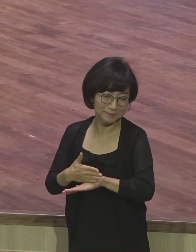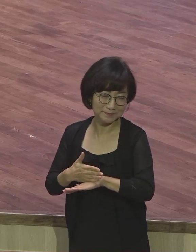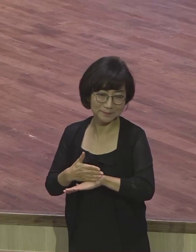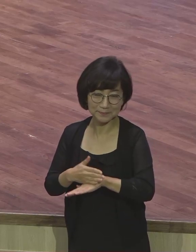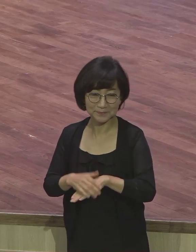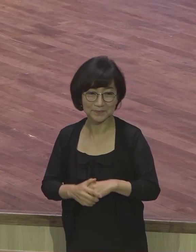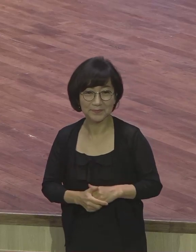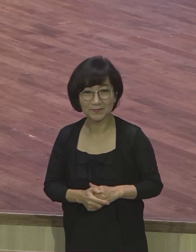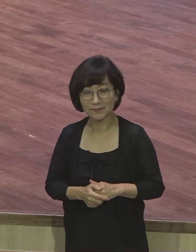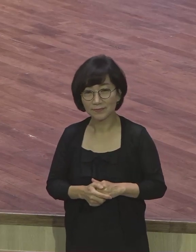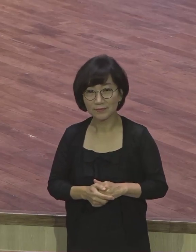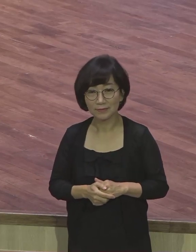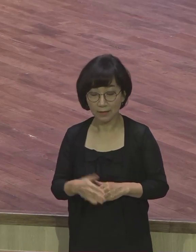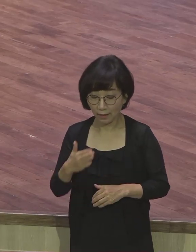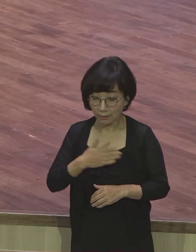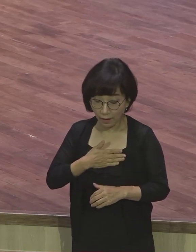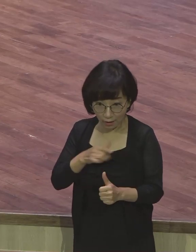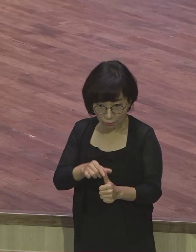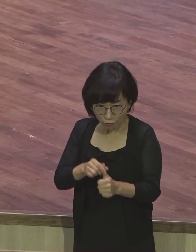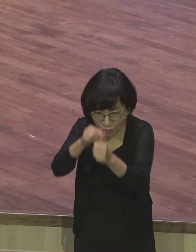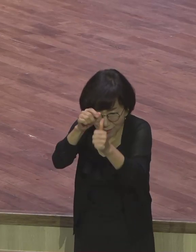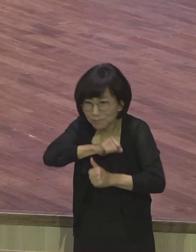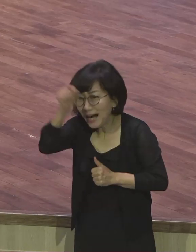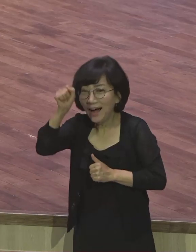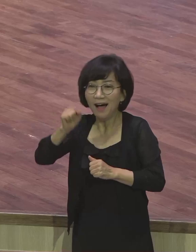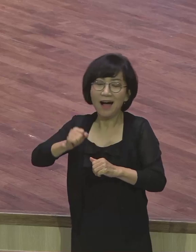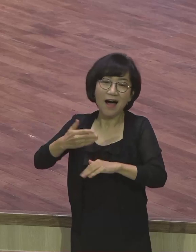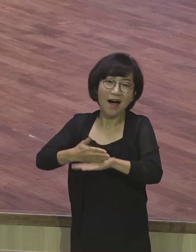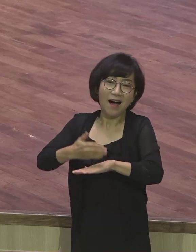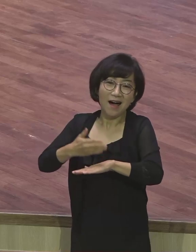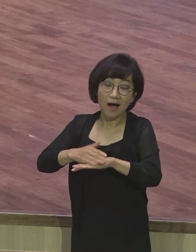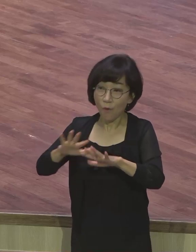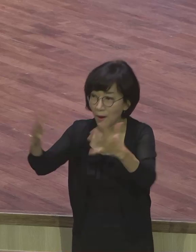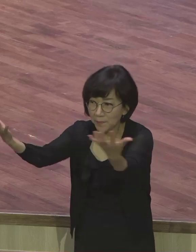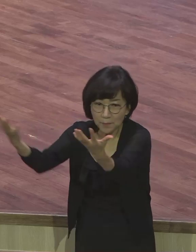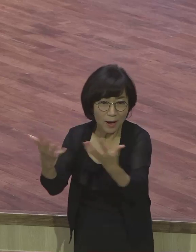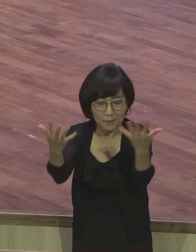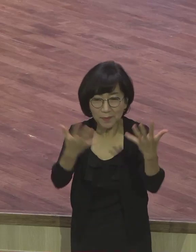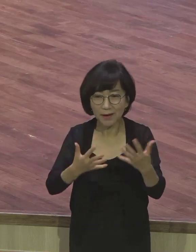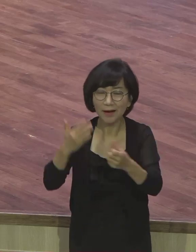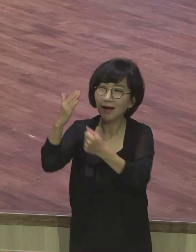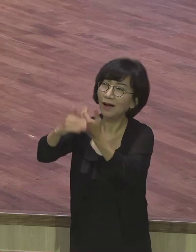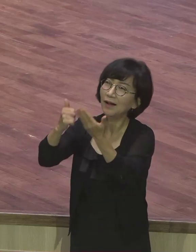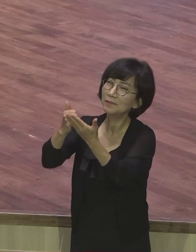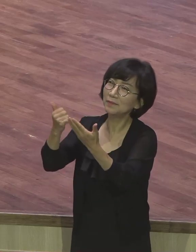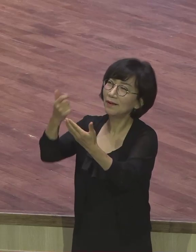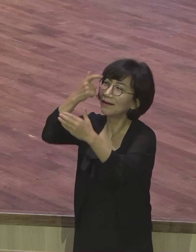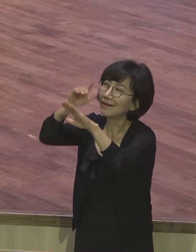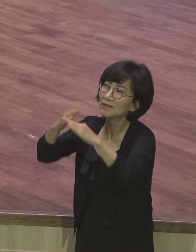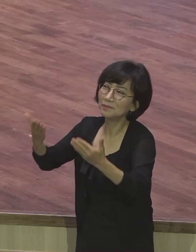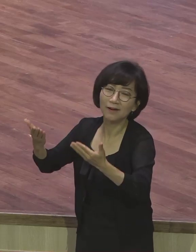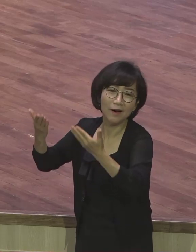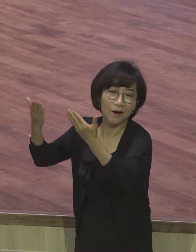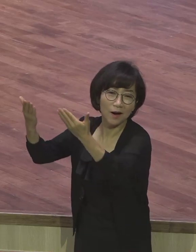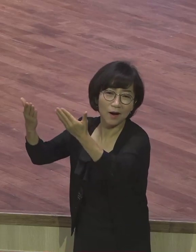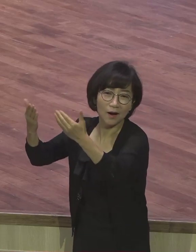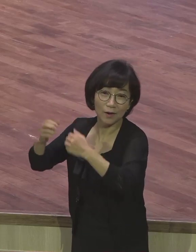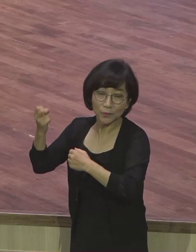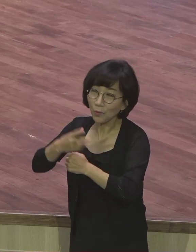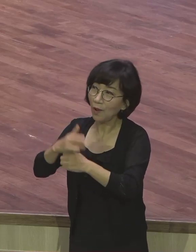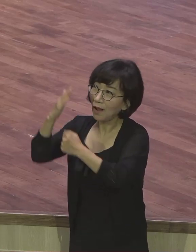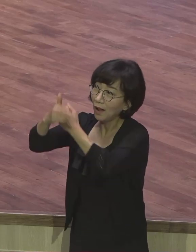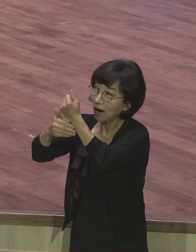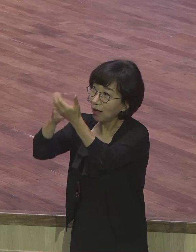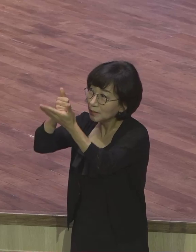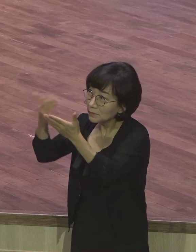감사, 감사. 아니, 구원받은 은혜, 하나님 나와서 예배할 수 있는 거, 내게 감히 두렵고 떨림으로 직분 주신 거,